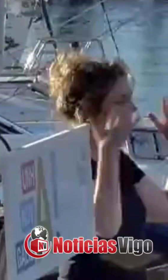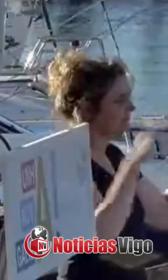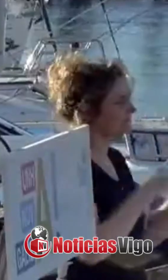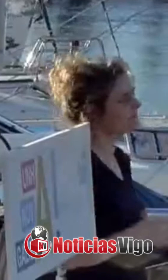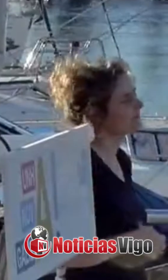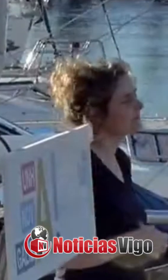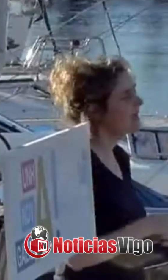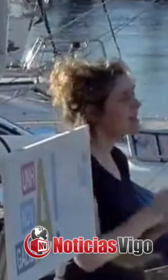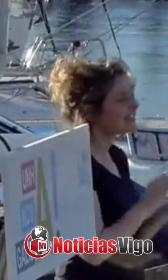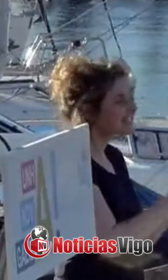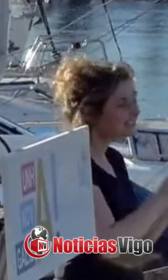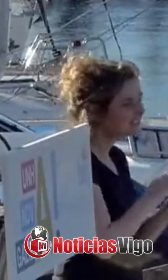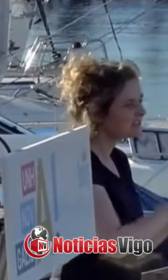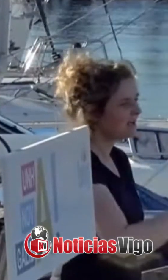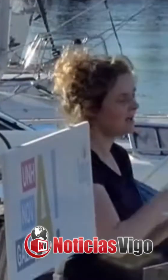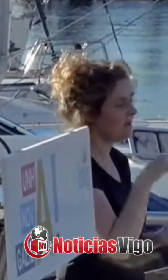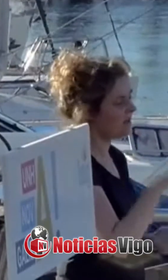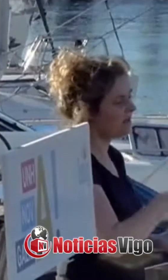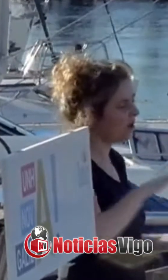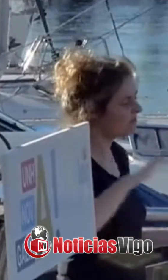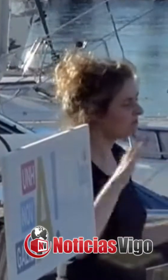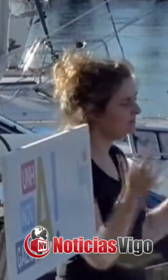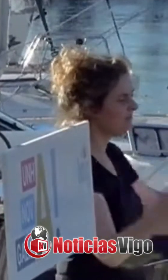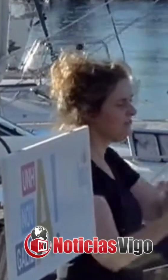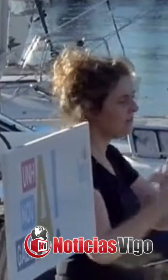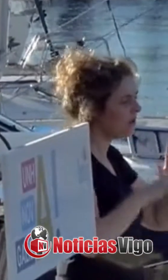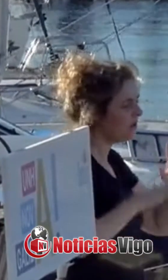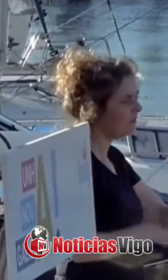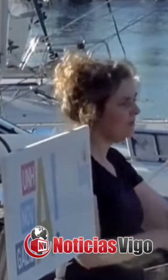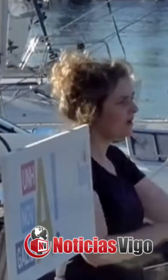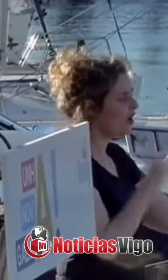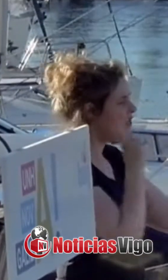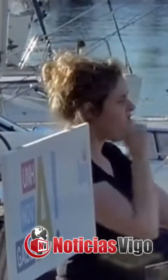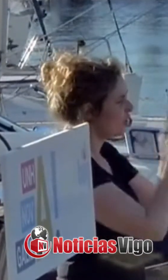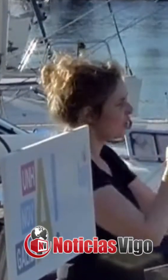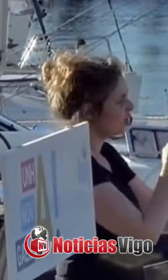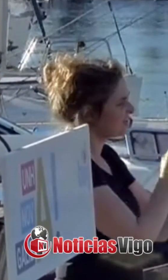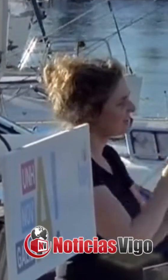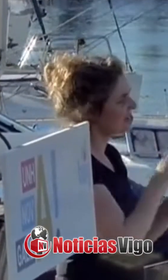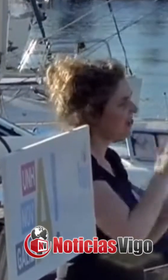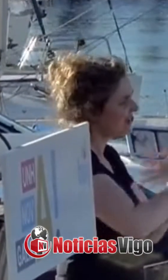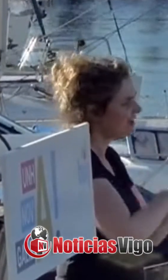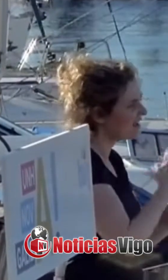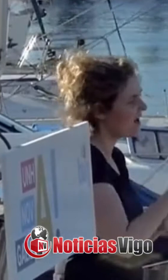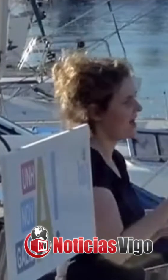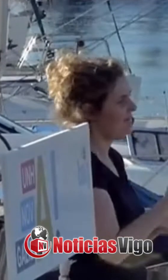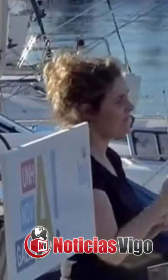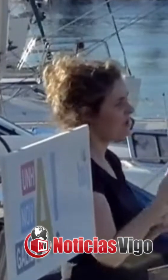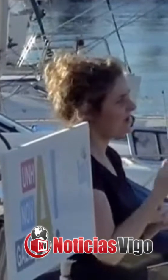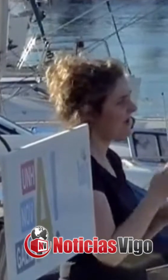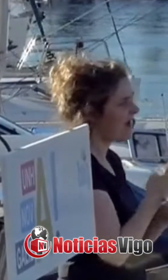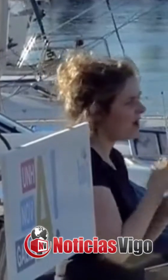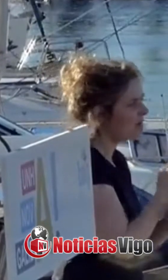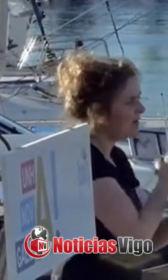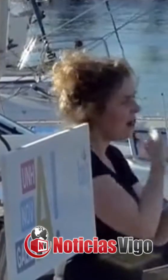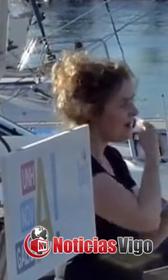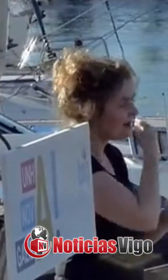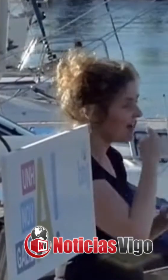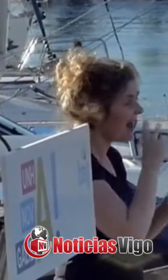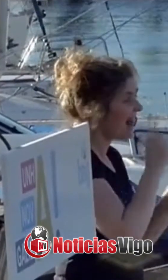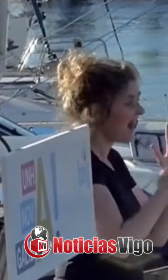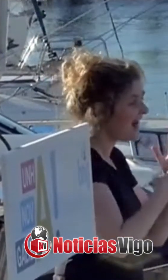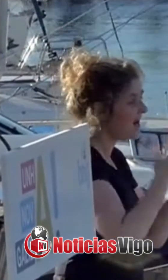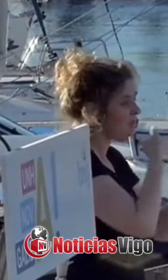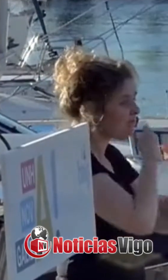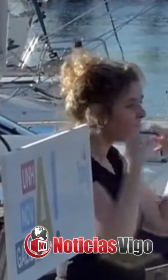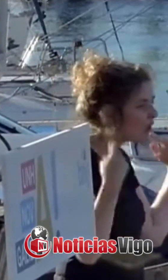É preciso converter as movilizacións contra as reformas laborais, contra a lei Mordaza, as movilizacións en defensa das